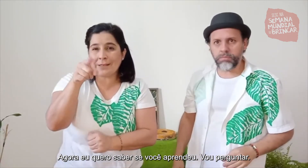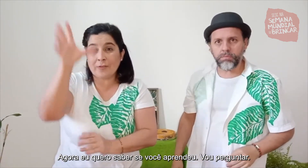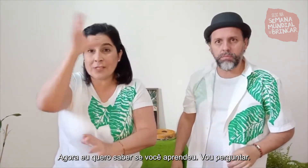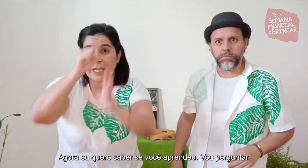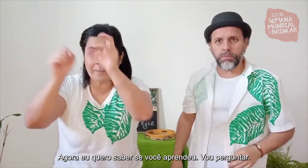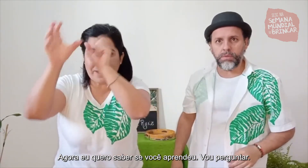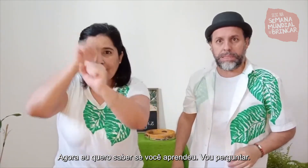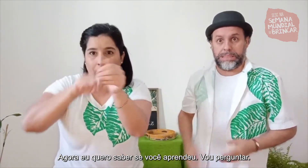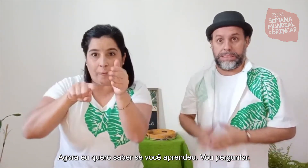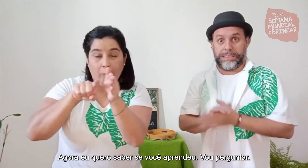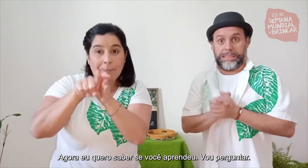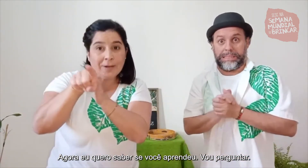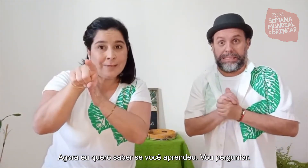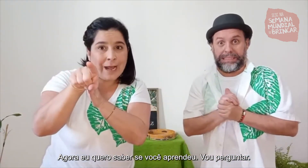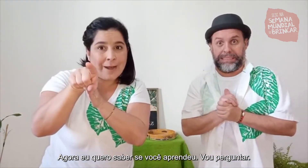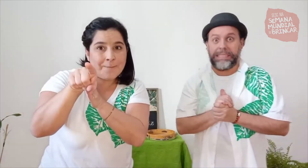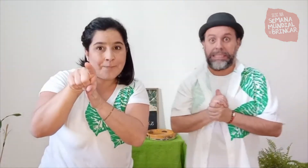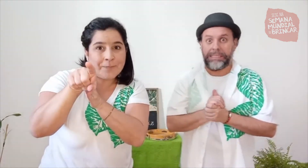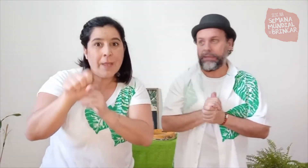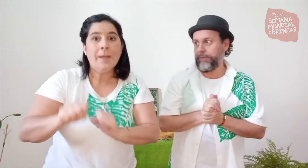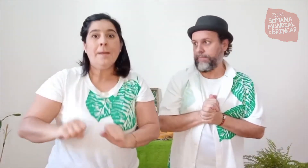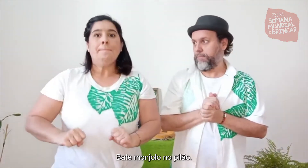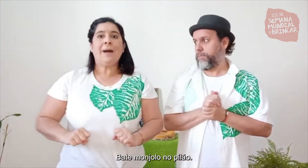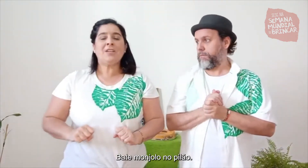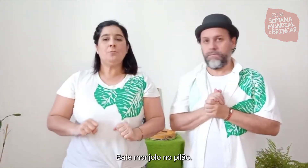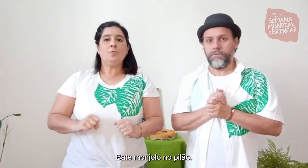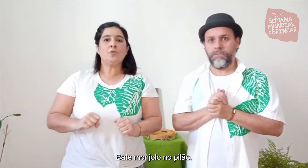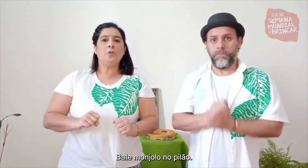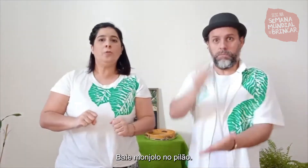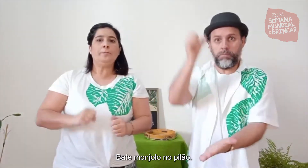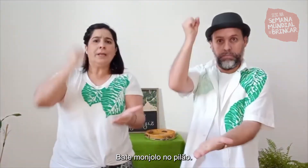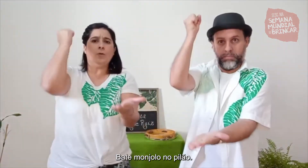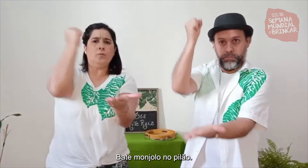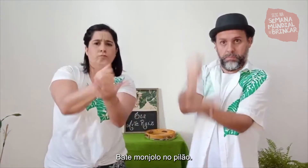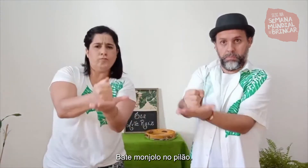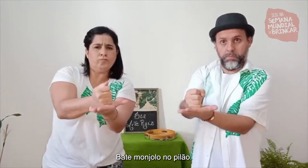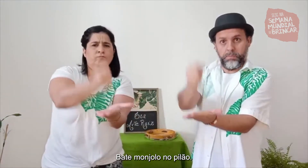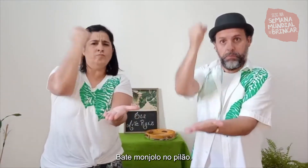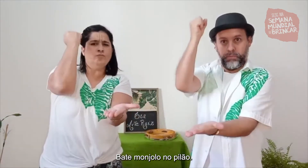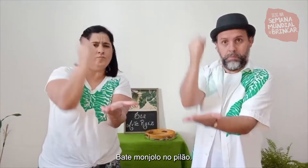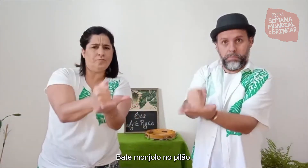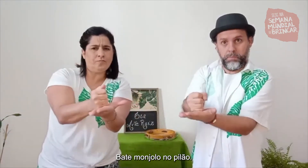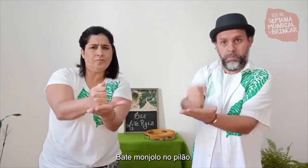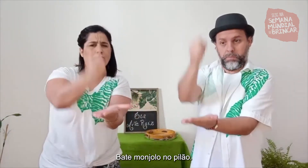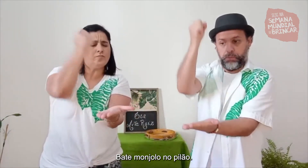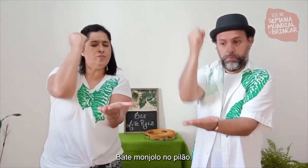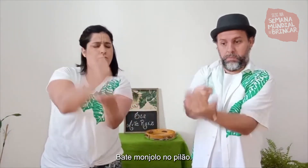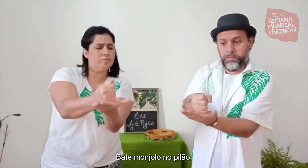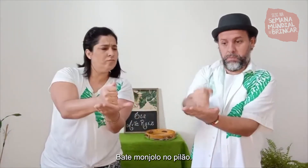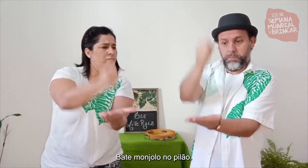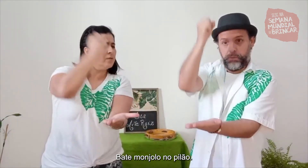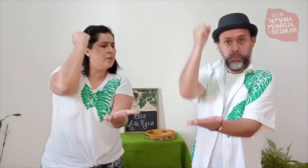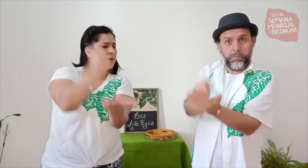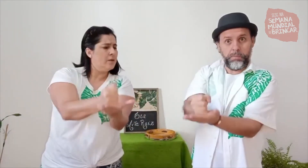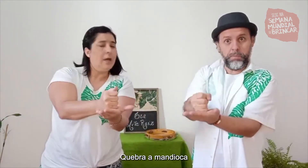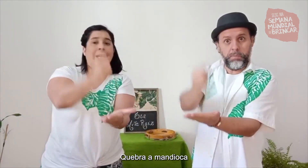você aprendeu. Vou perguntar. Bate o monjolo no pilão.